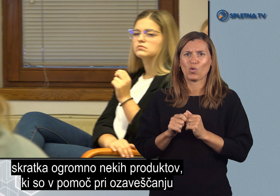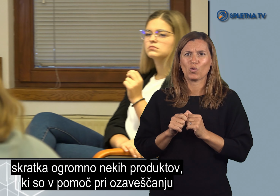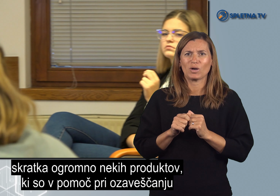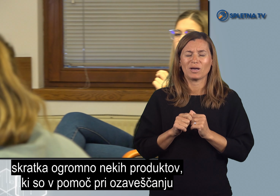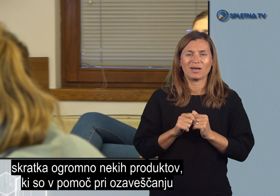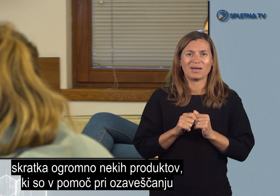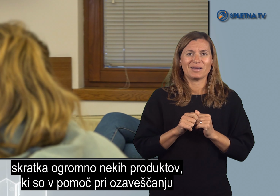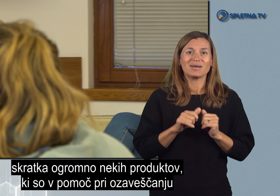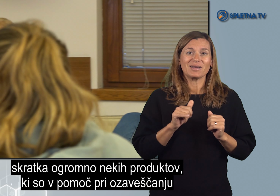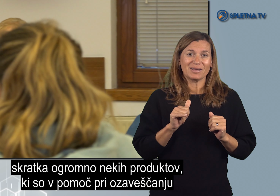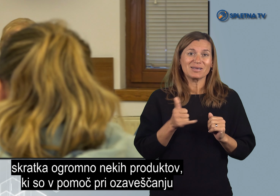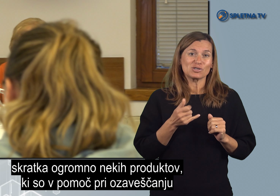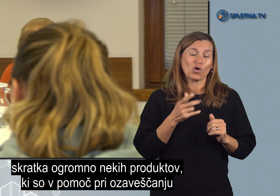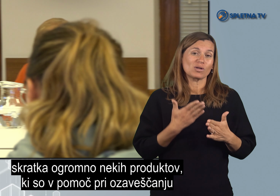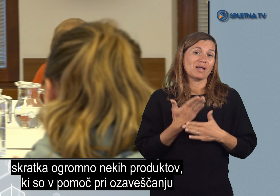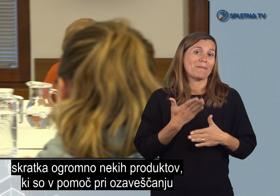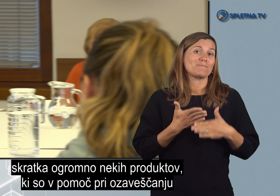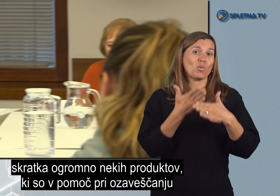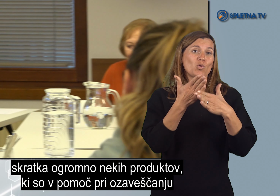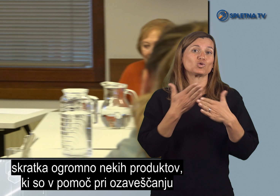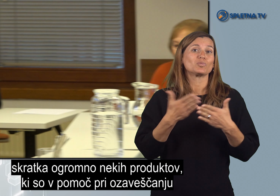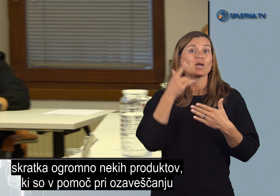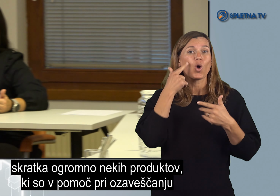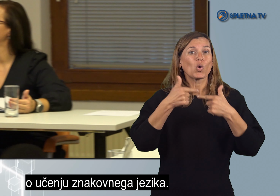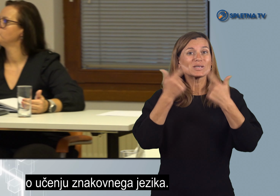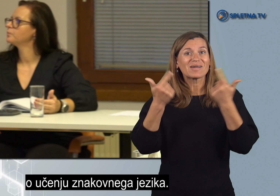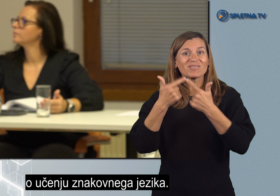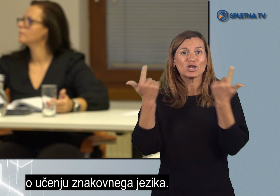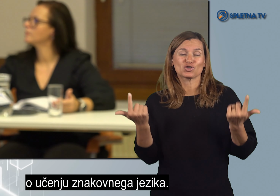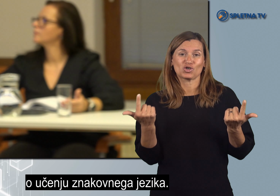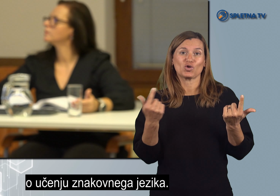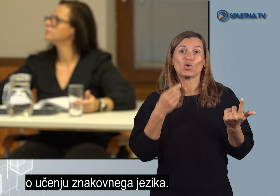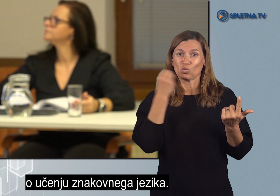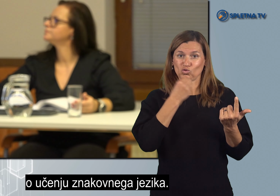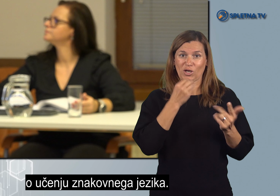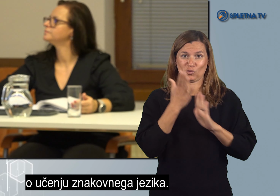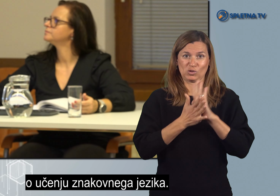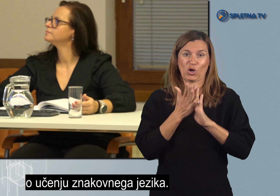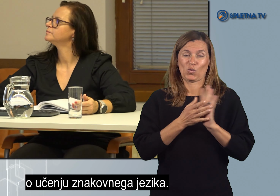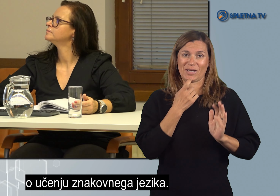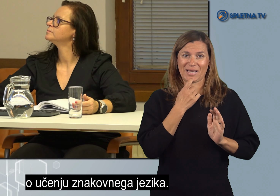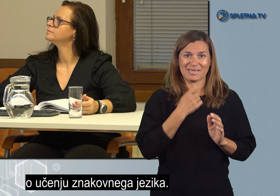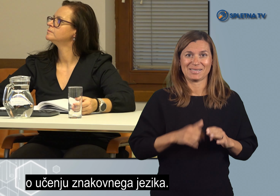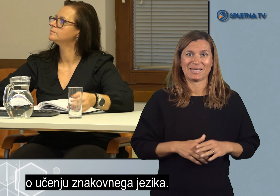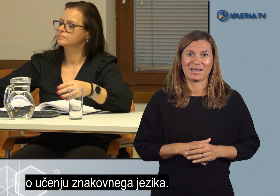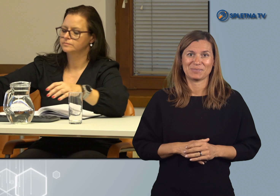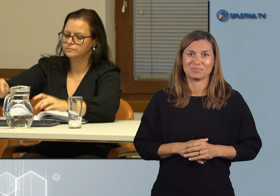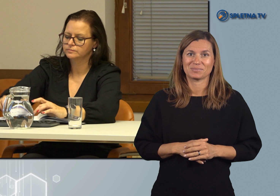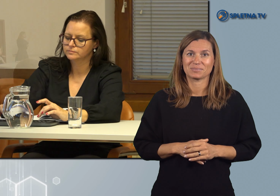ki, bom rekel, so pomoč pri ozaveščanju učenju znakovnega jezika.